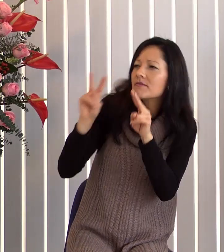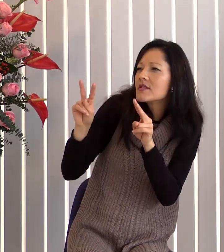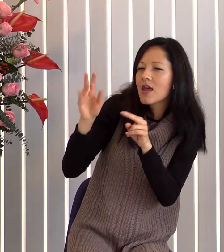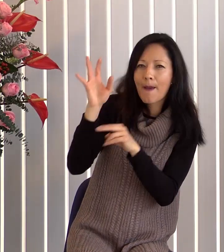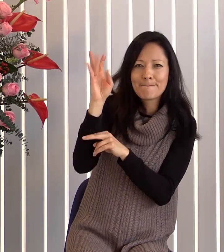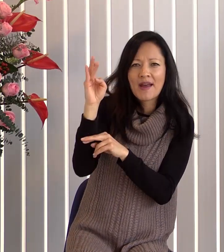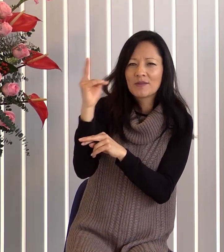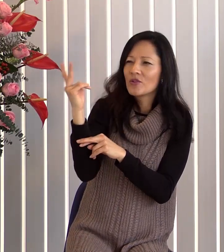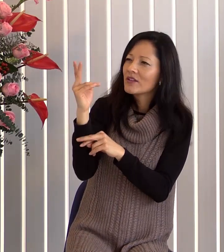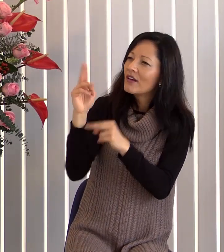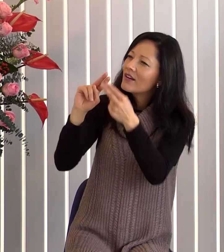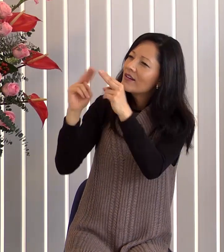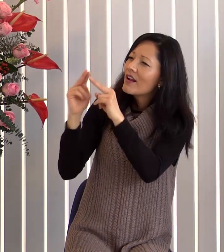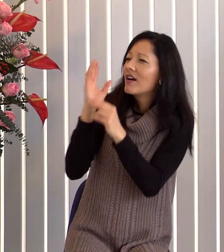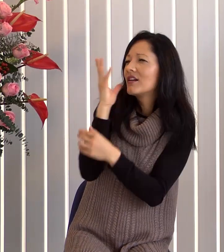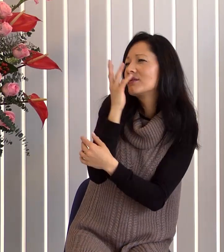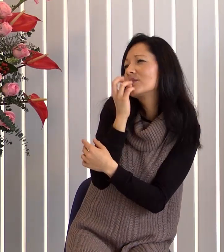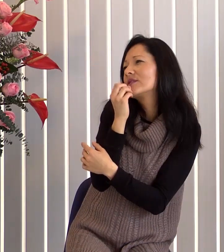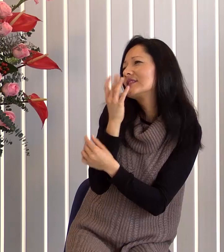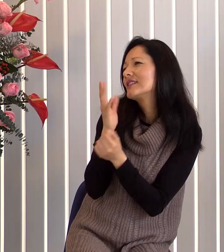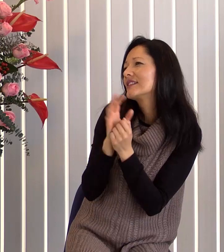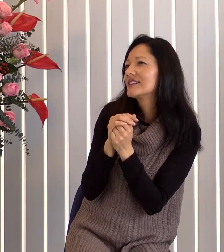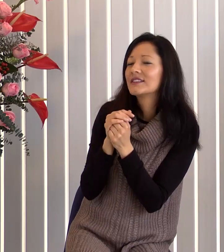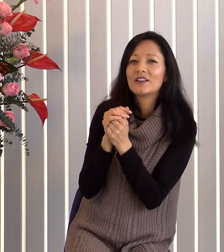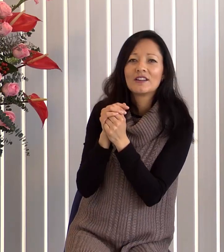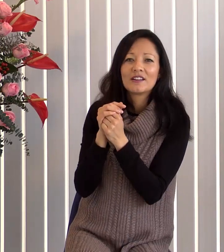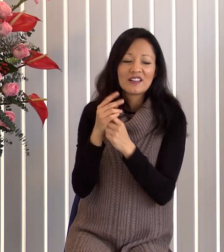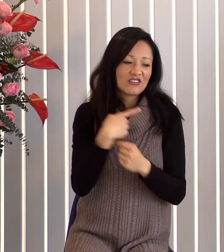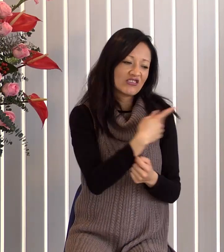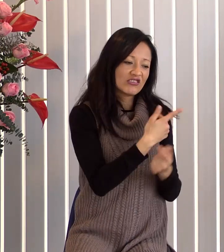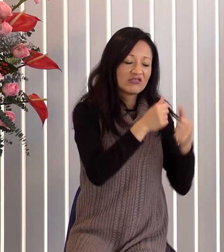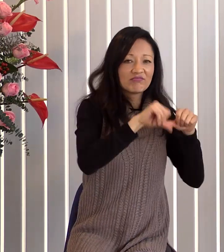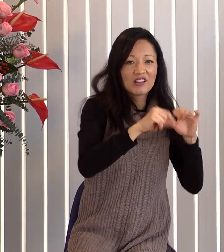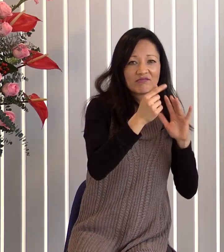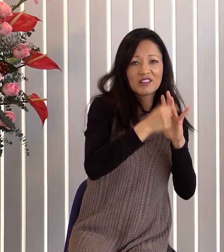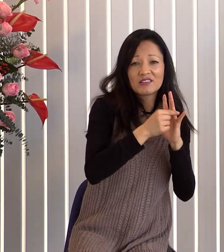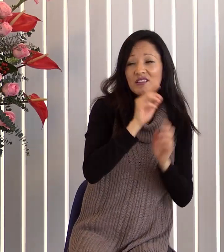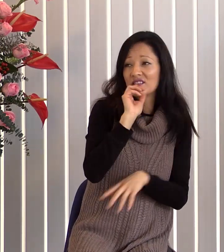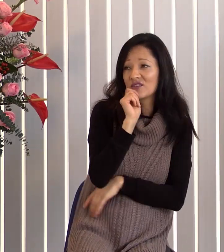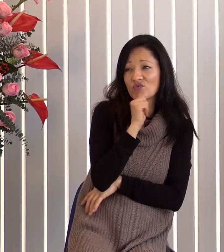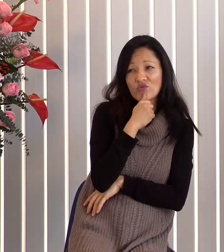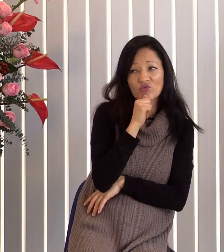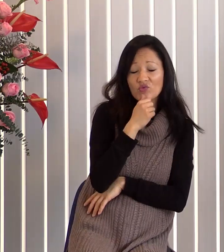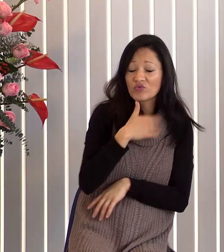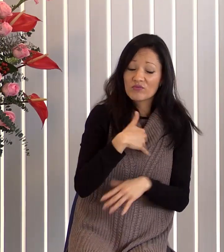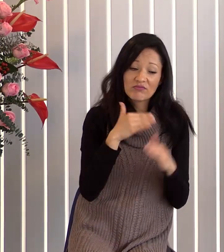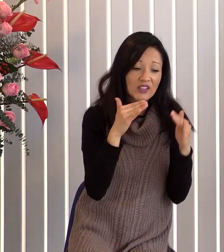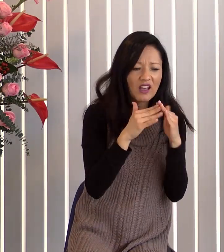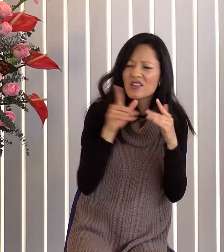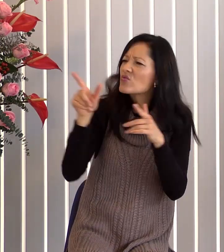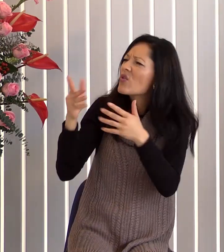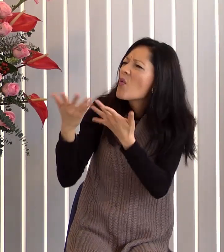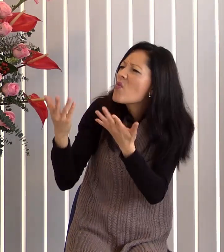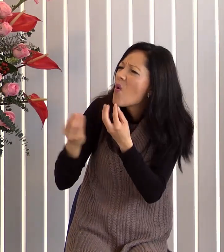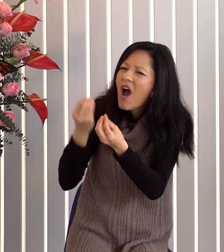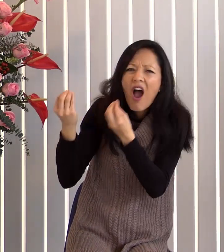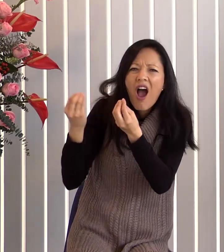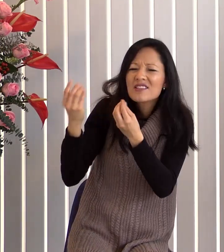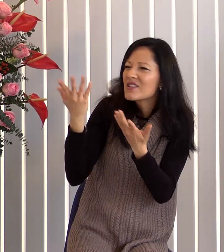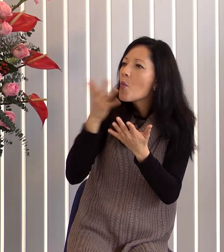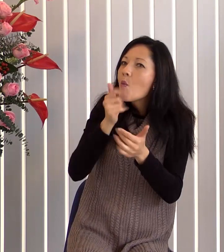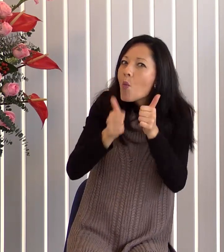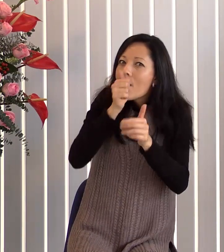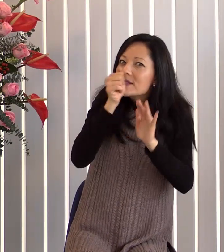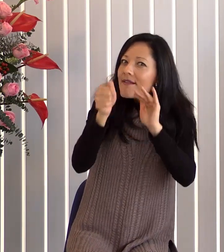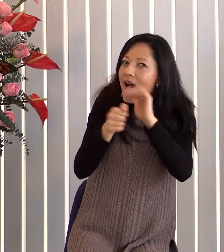y tiene la relación linda y entonces la otra persona tiene la relación mala y dice, ay, yo sufro tanto en mi casa, ay, venga usted, enséñeme el